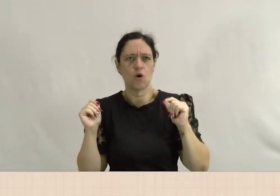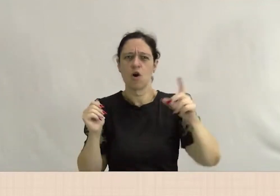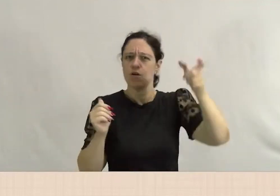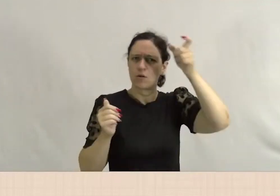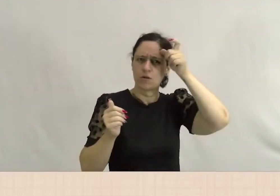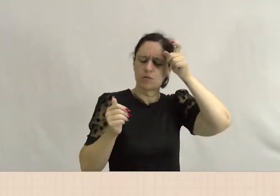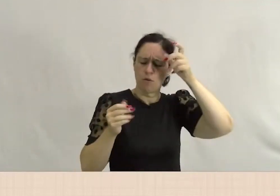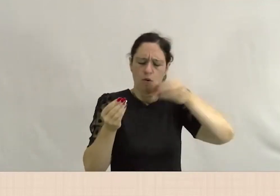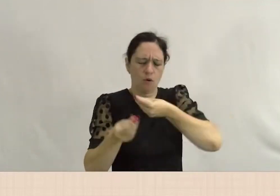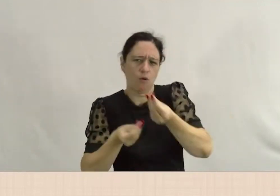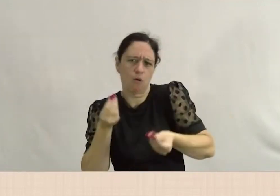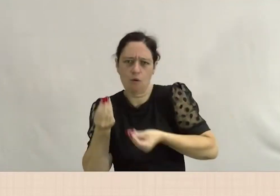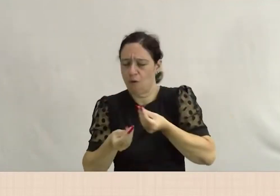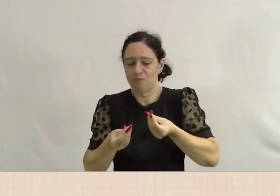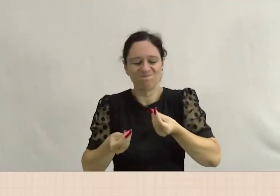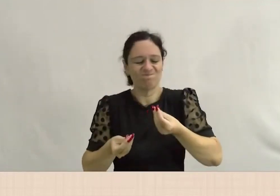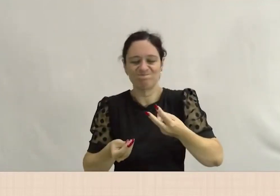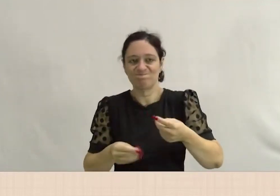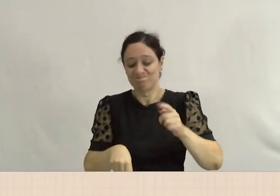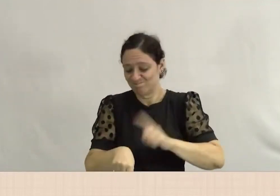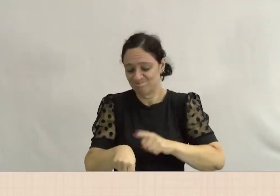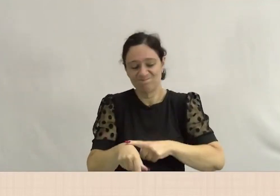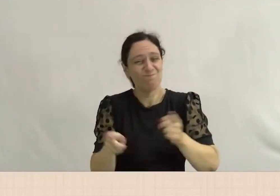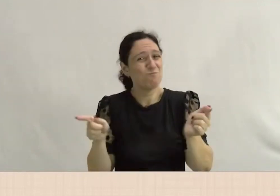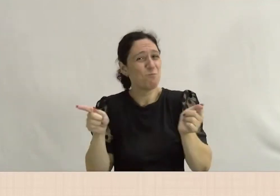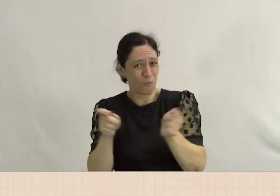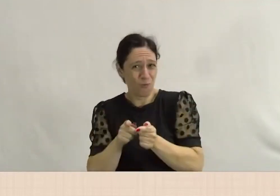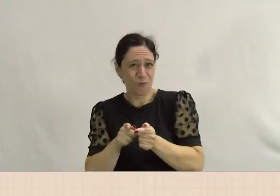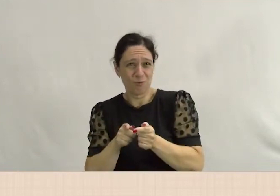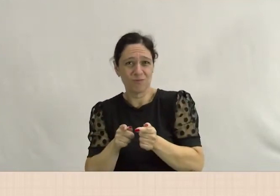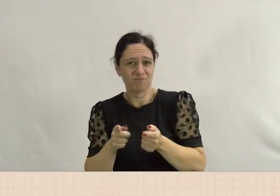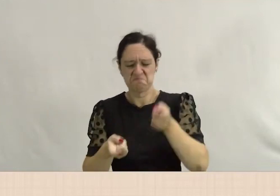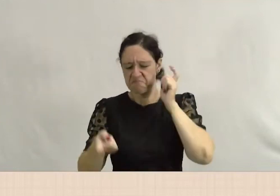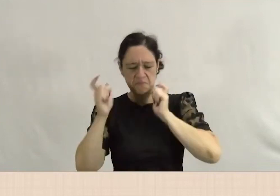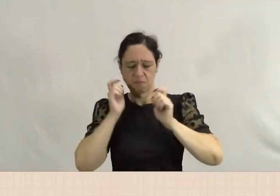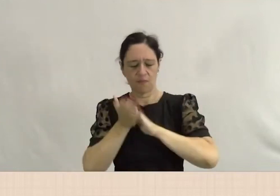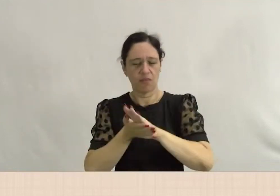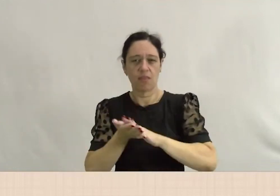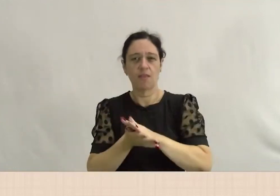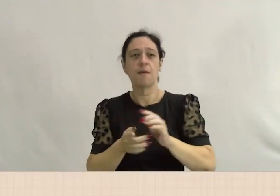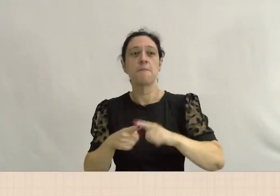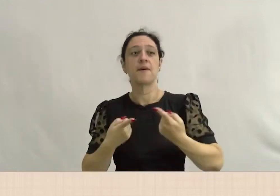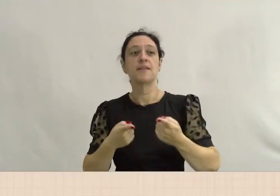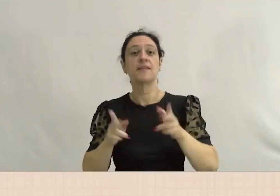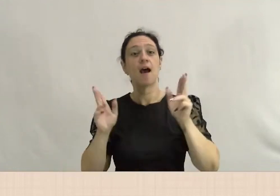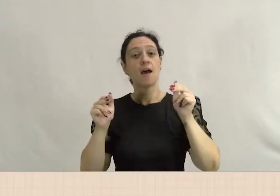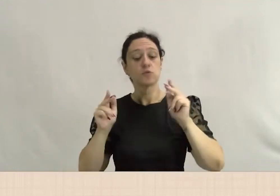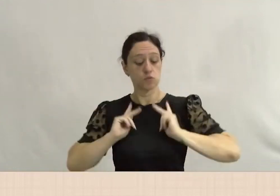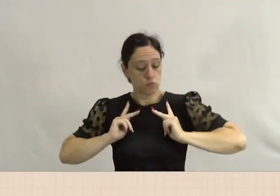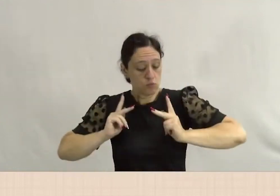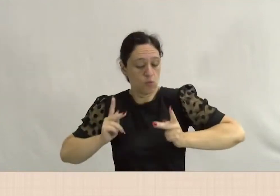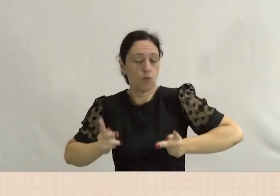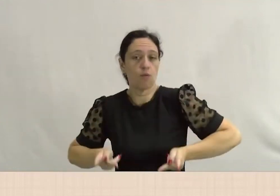Lúcifer. Não estou preocupado com isso, quero falar do homem.